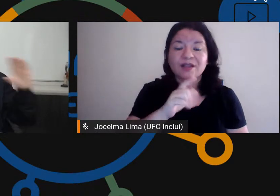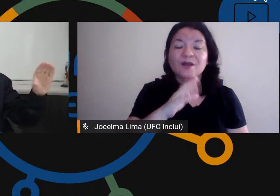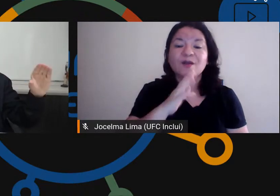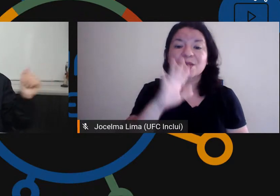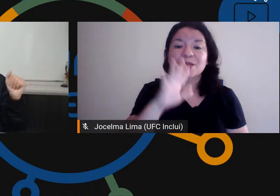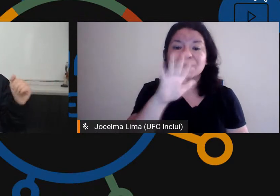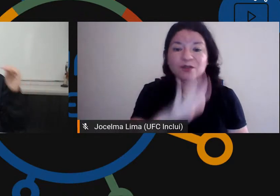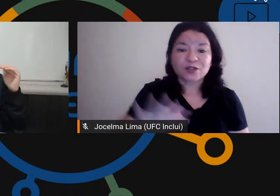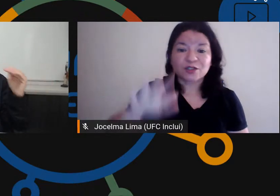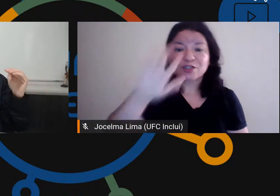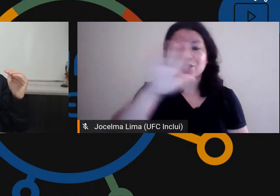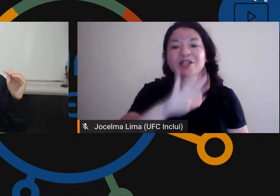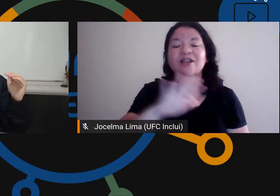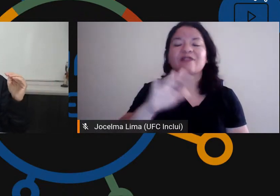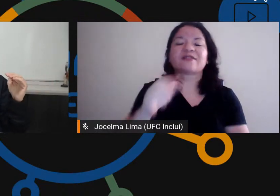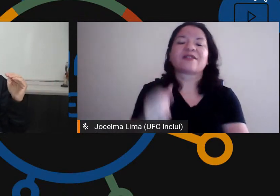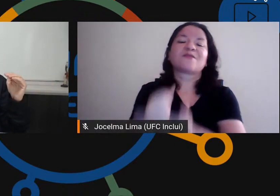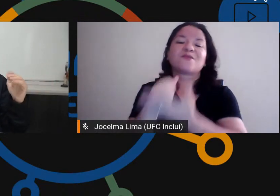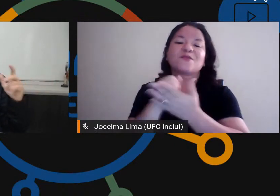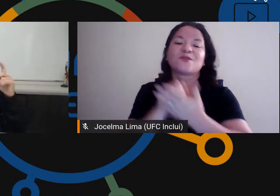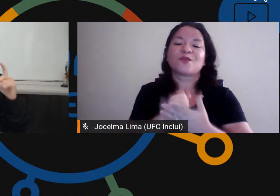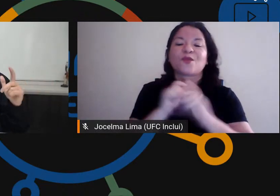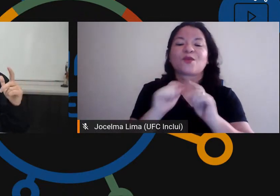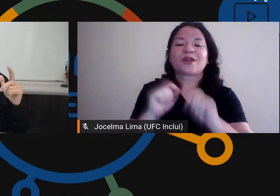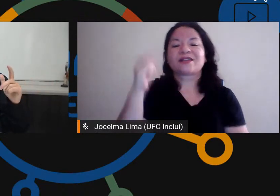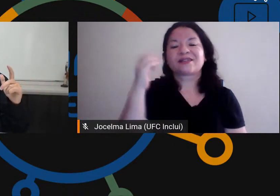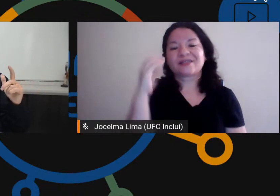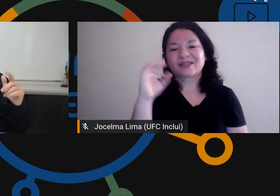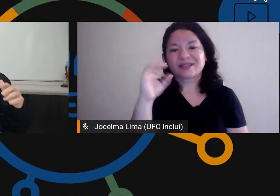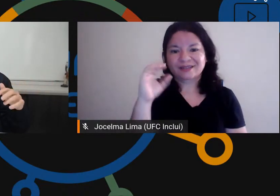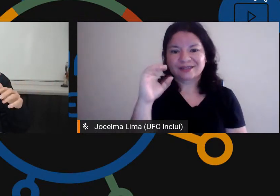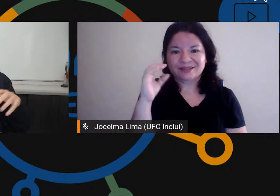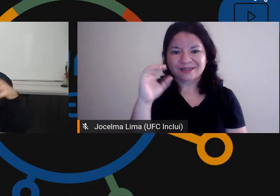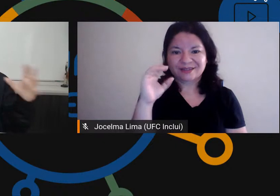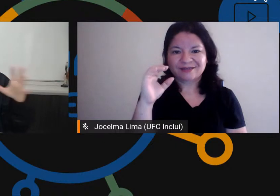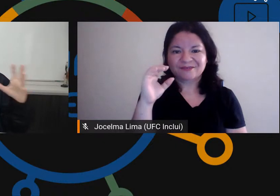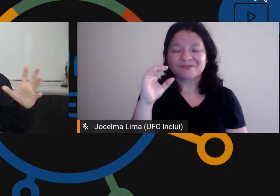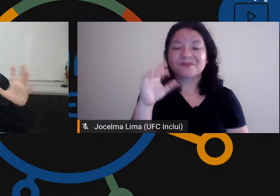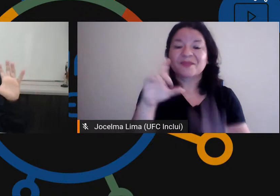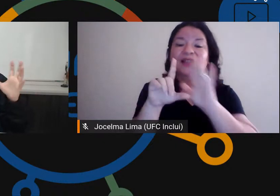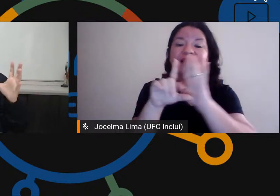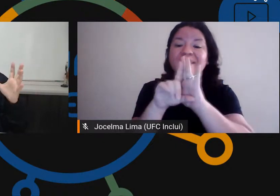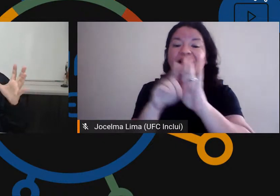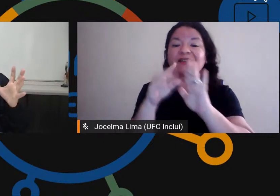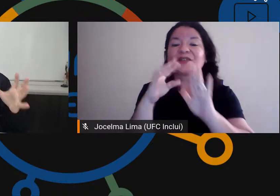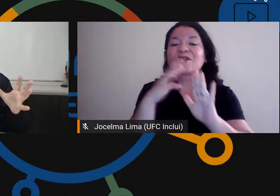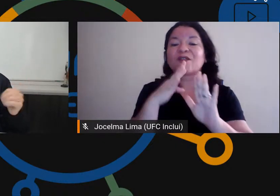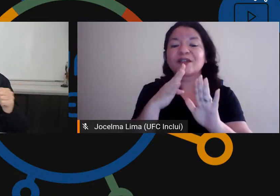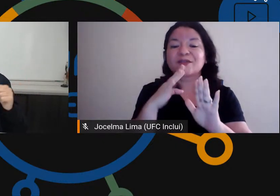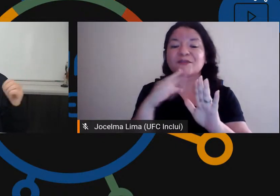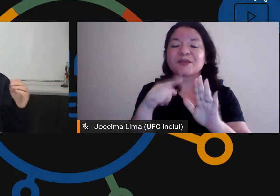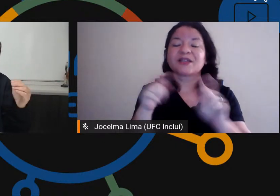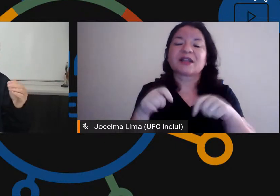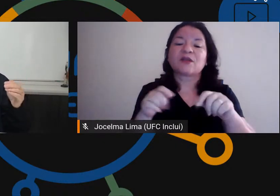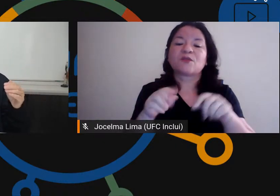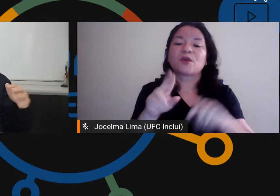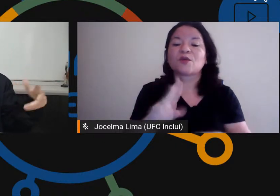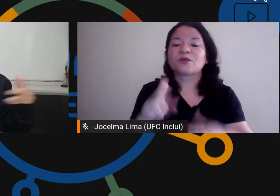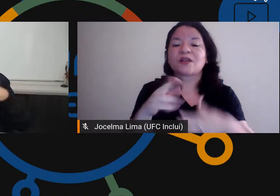contribui para uma rede de conhecimento chamada ciência. Essa rede de conhecimento, ela pode ser usada por qualquer um.